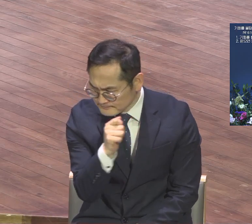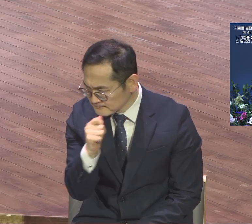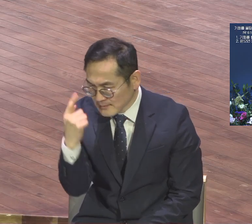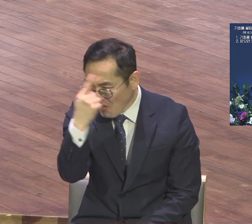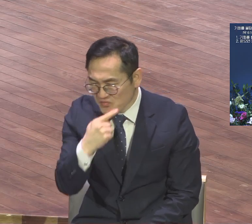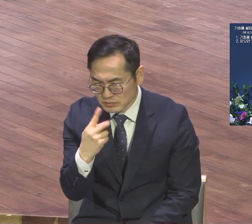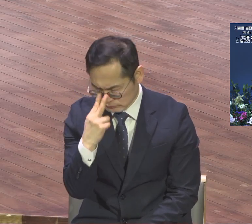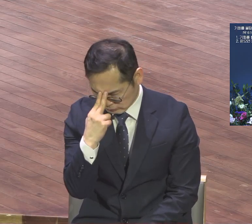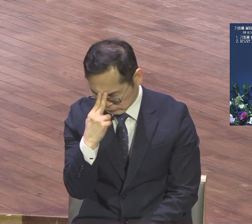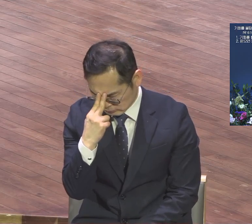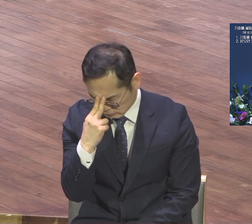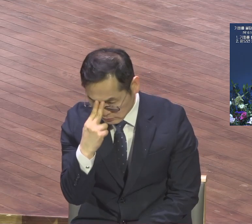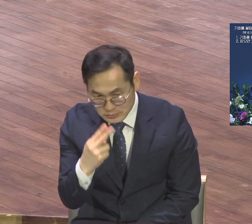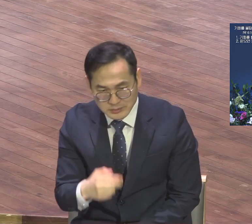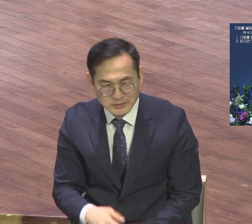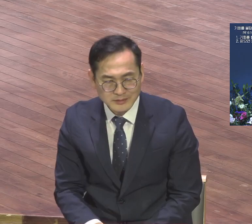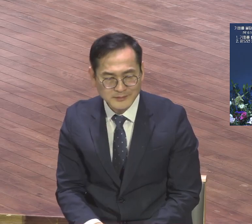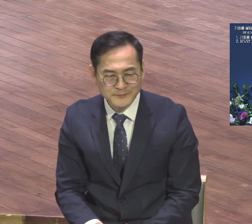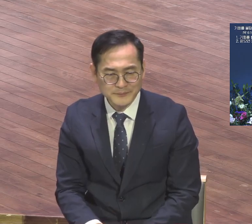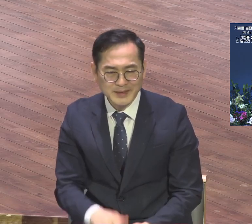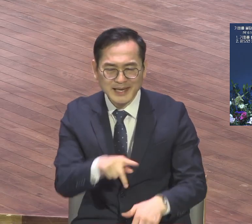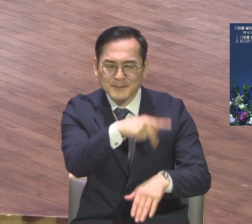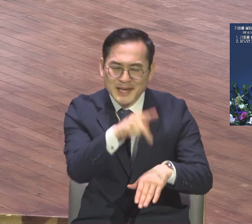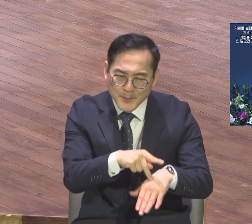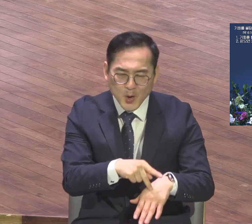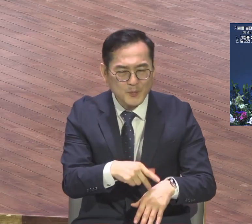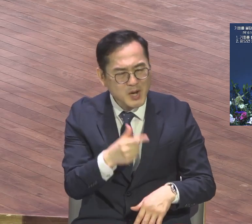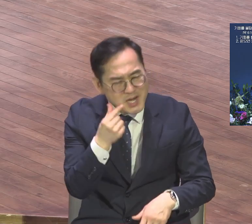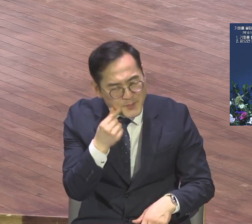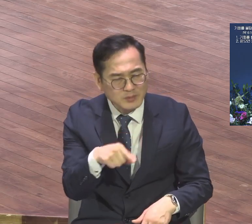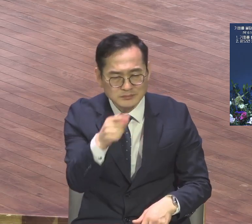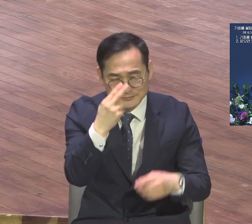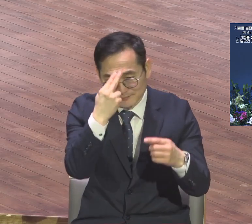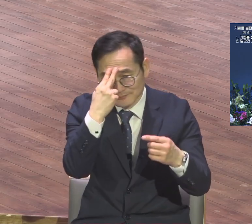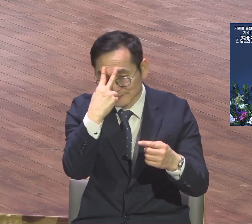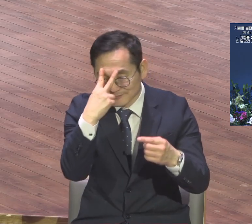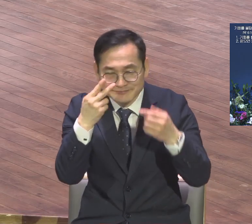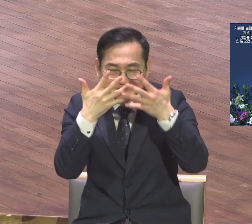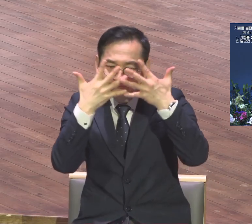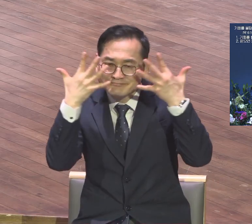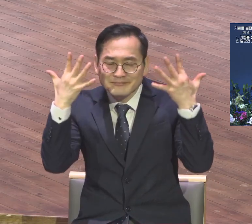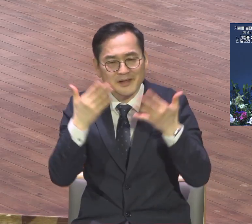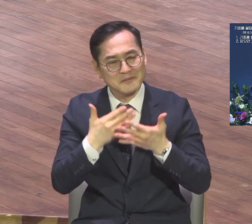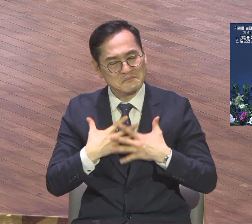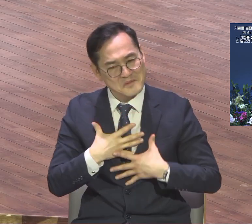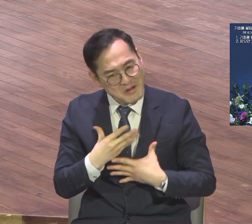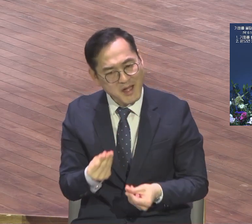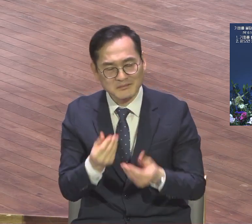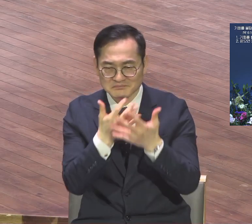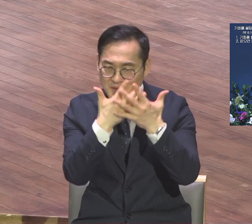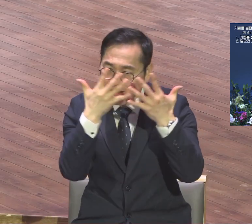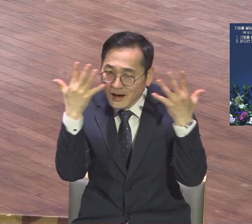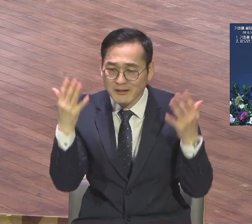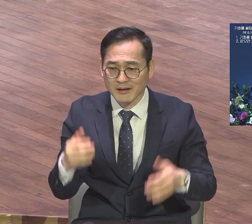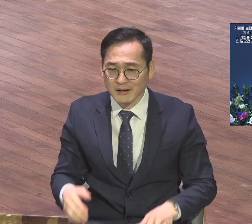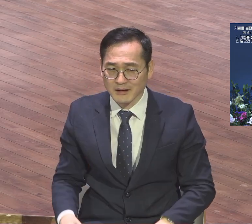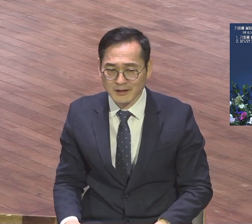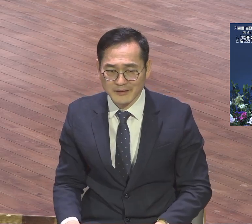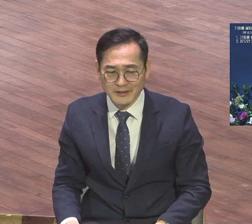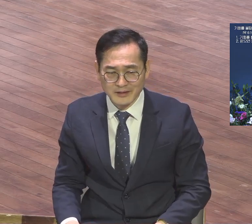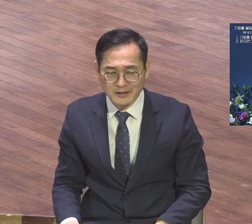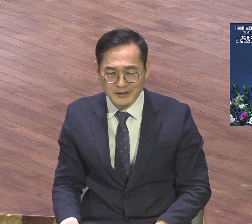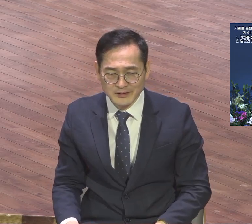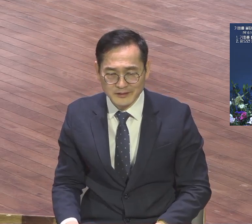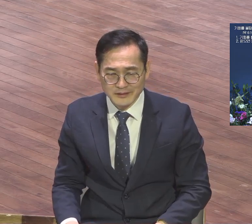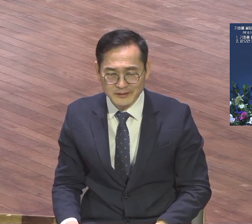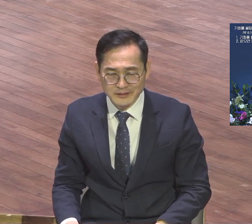일본 사람도 태국 사람도 필리핀 사람도 얼굴이 근육에서 긴장이 없어요. 편안합니다. 비교 없이